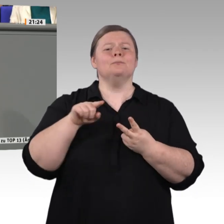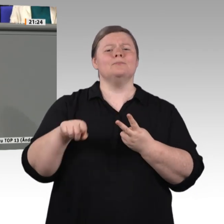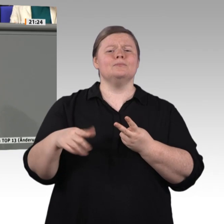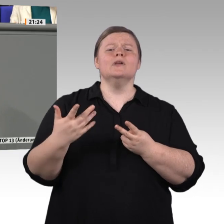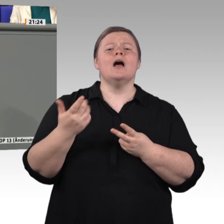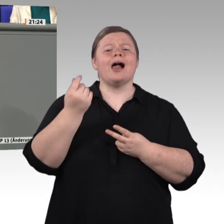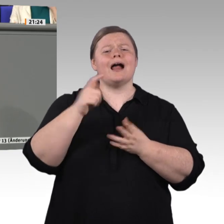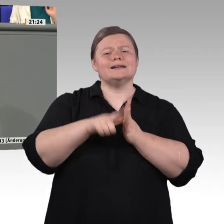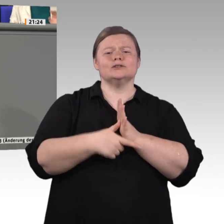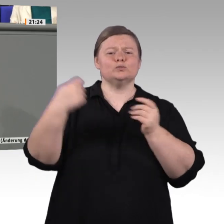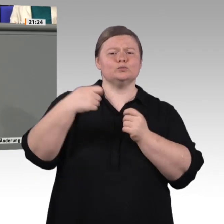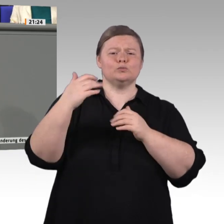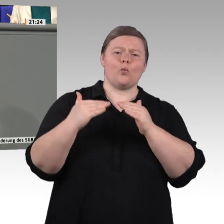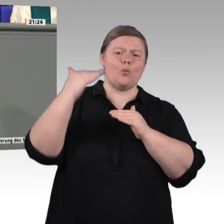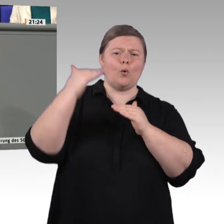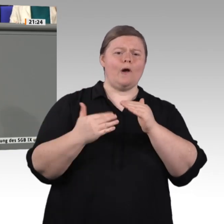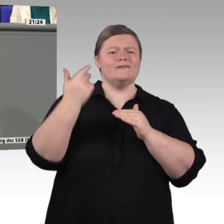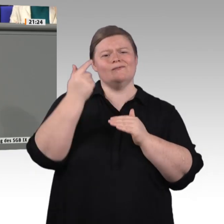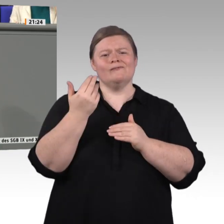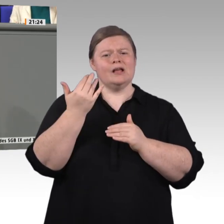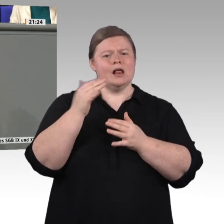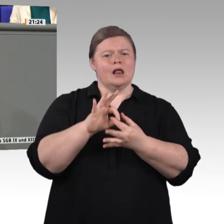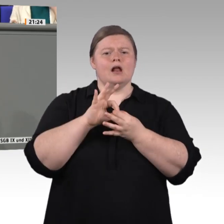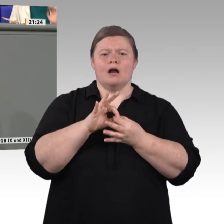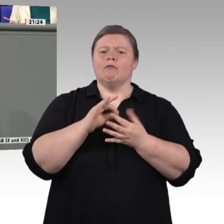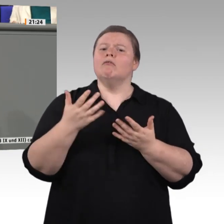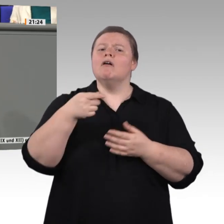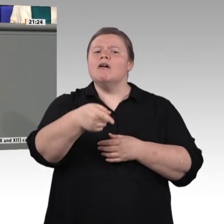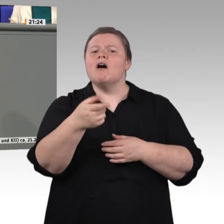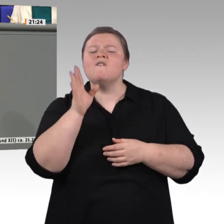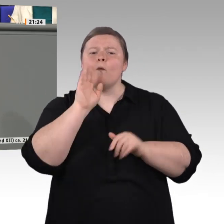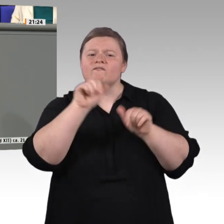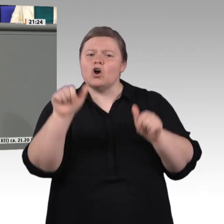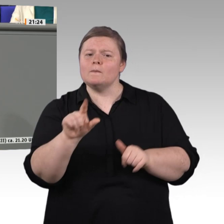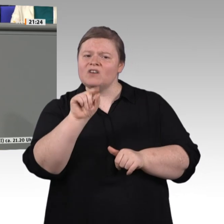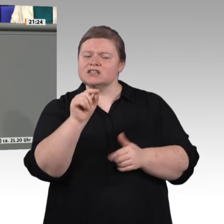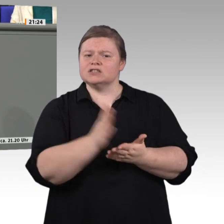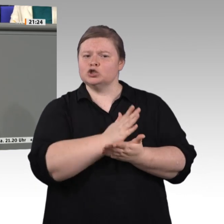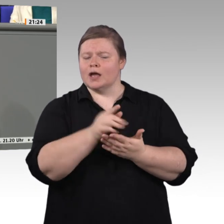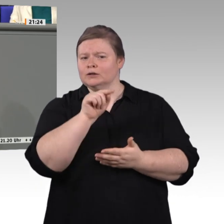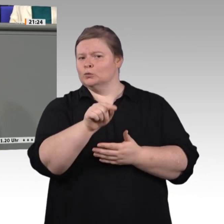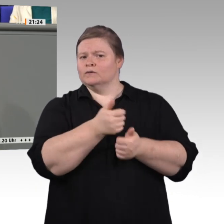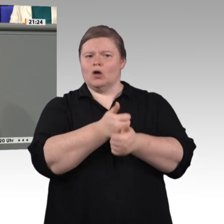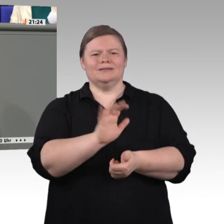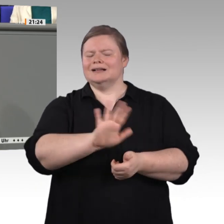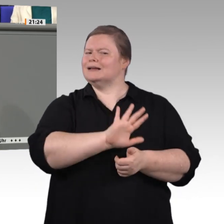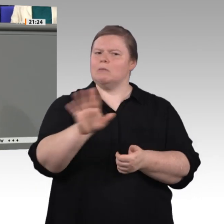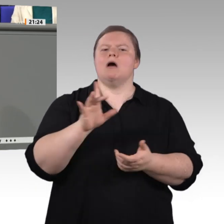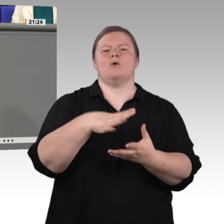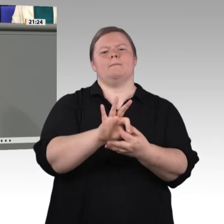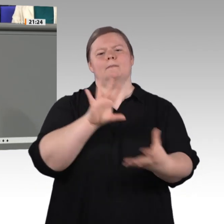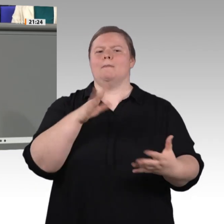Bedarf. Der Mensch tritt in den Vordergrund und in den Blickpunkt und sein persönlicher Bedarf. Und